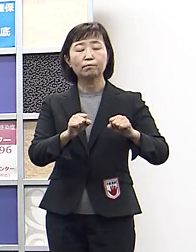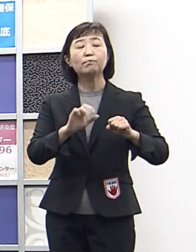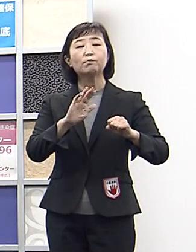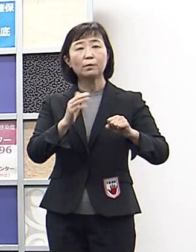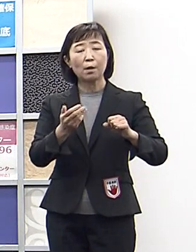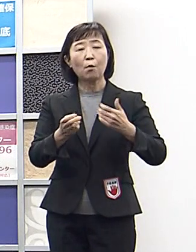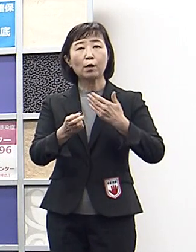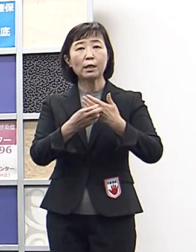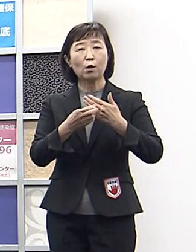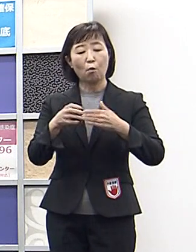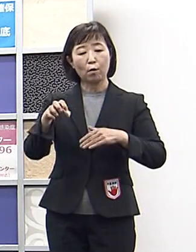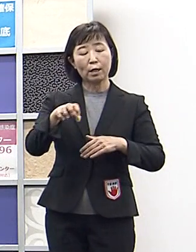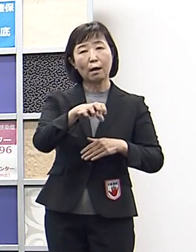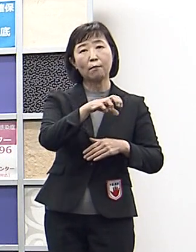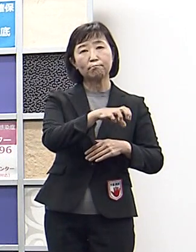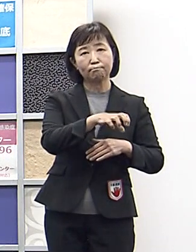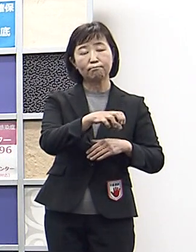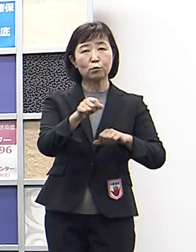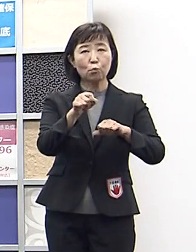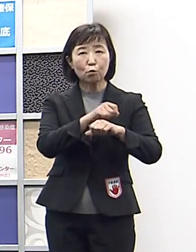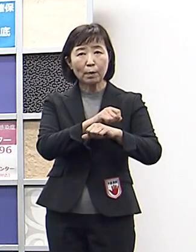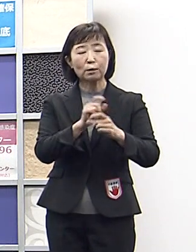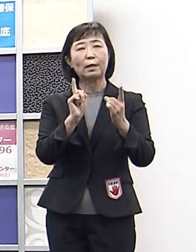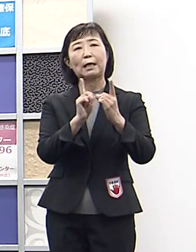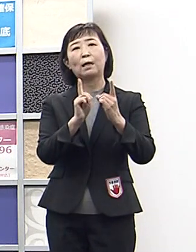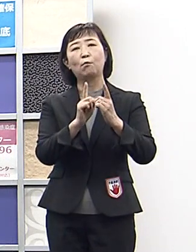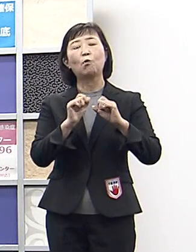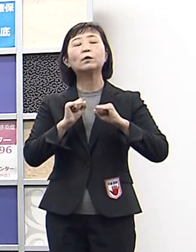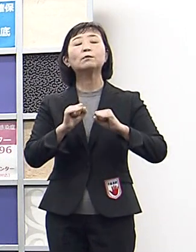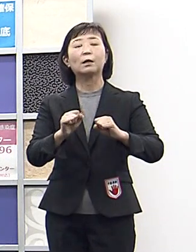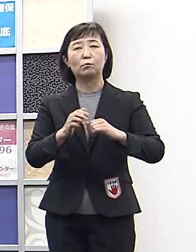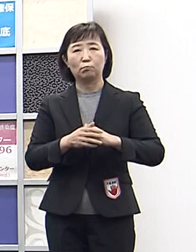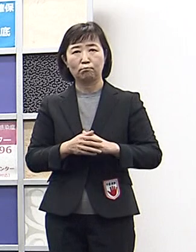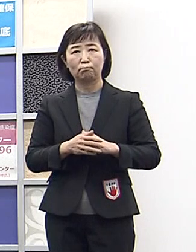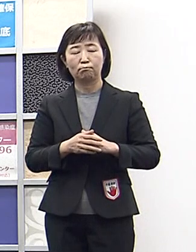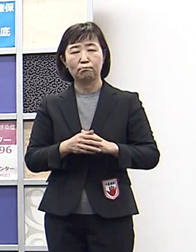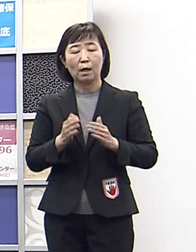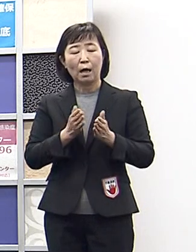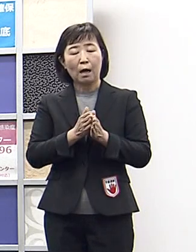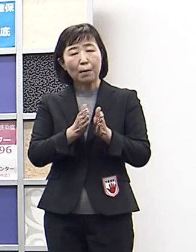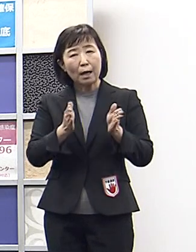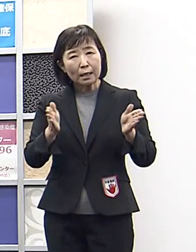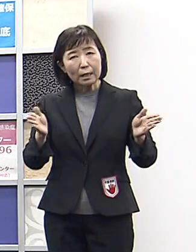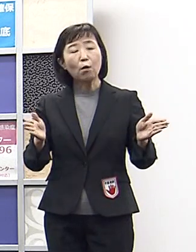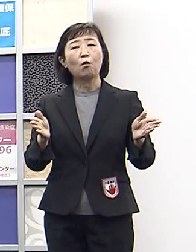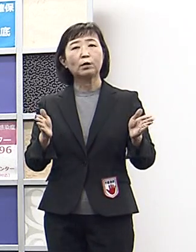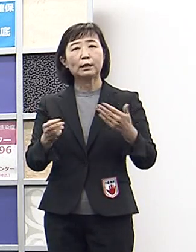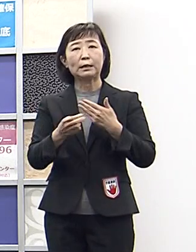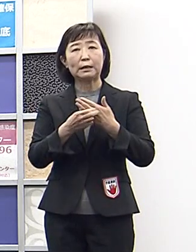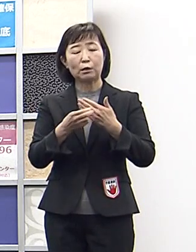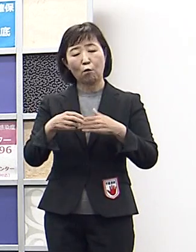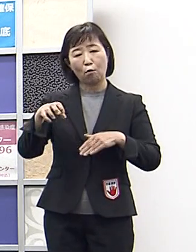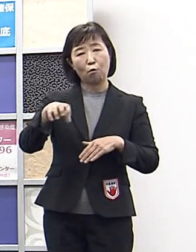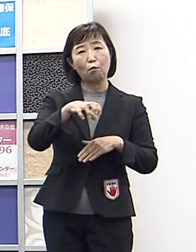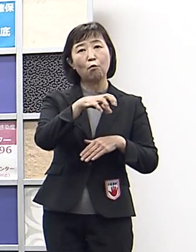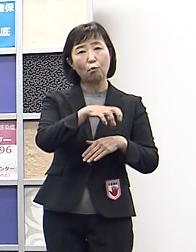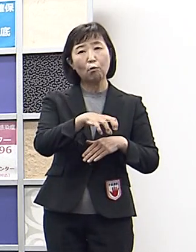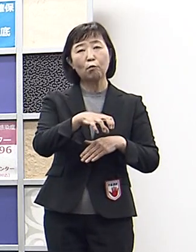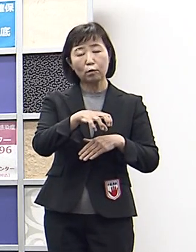による特別な対応これからですね移行をいたしまして幅広い医療機関による通常の対応